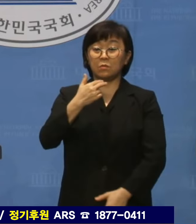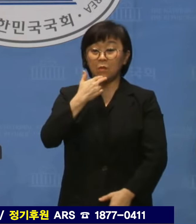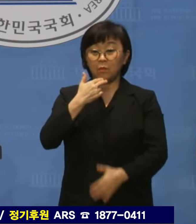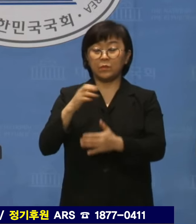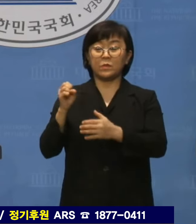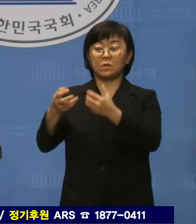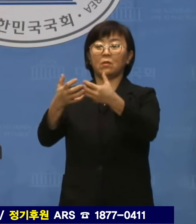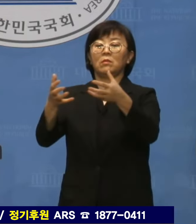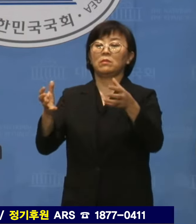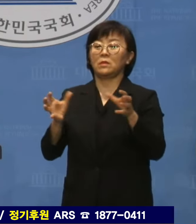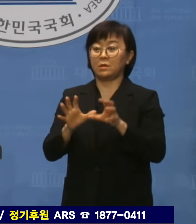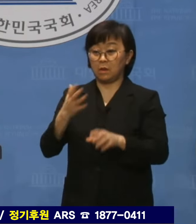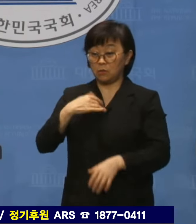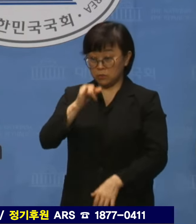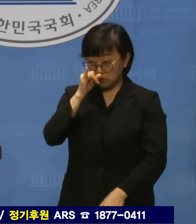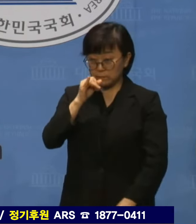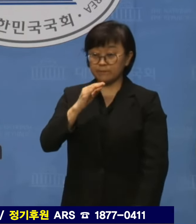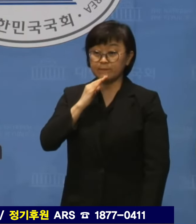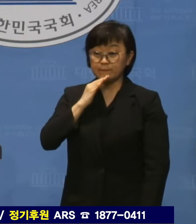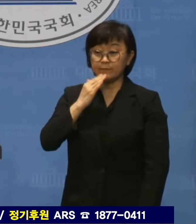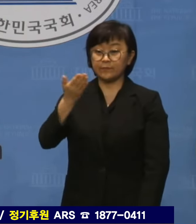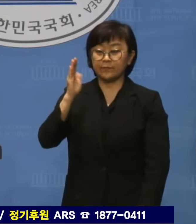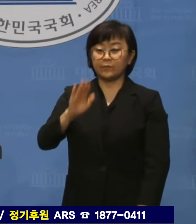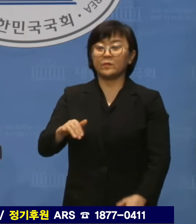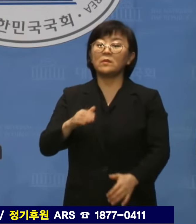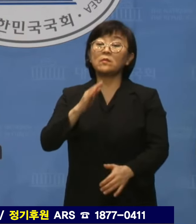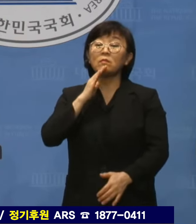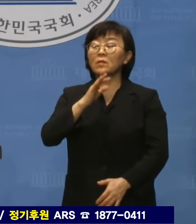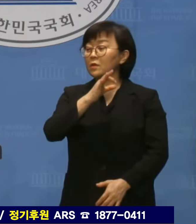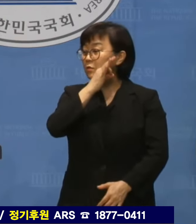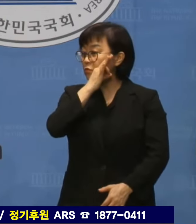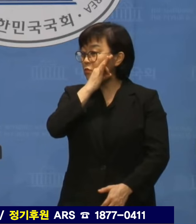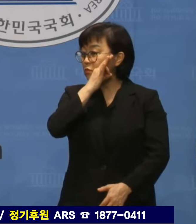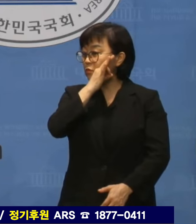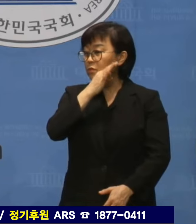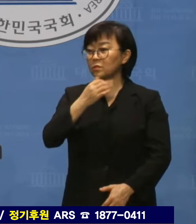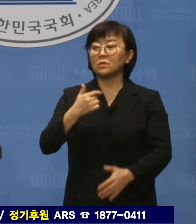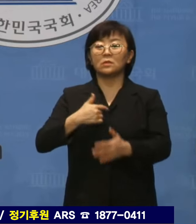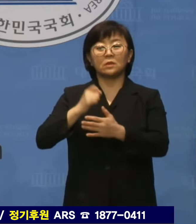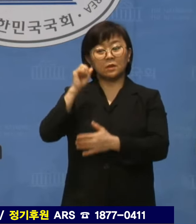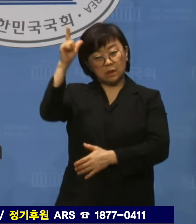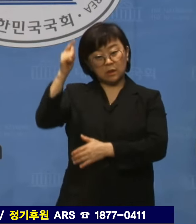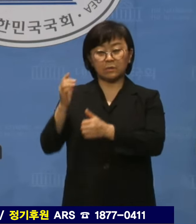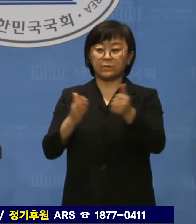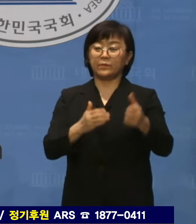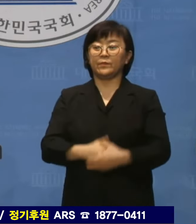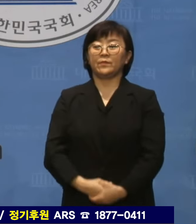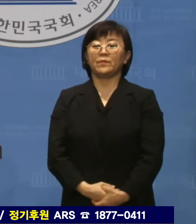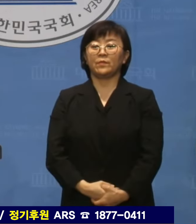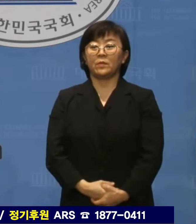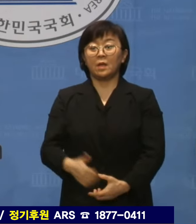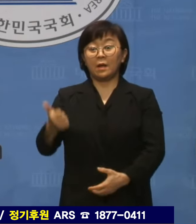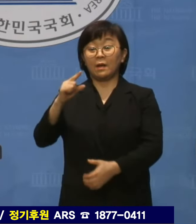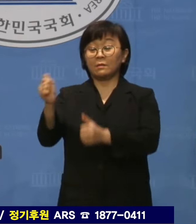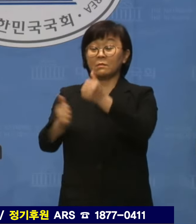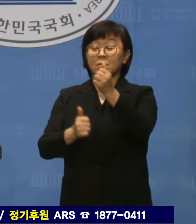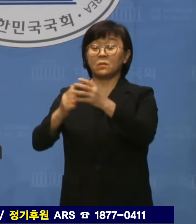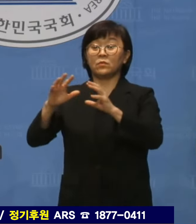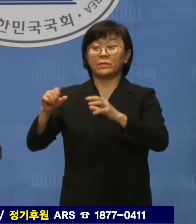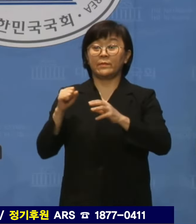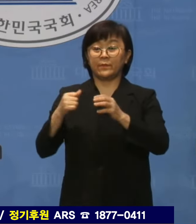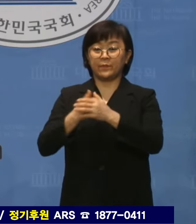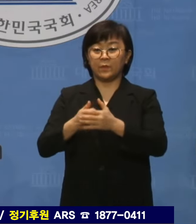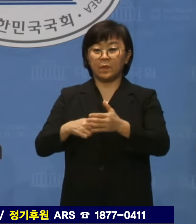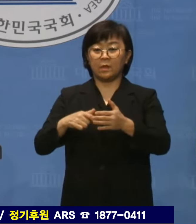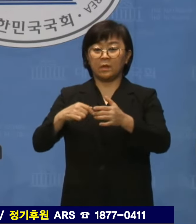직권 여당인 줄은 알고 있었지만 최소한의 부끄러움은 아시길 바랍니다 한동훈 위원장과 국민의